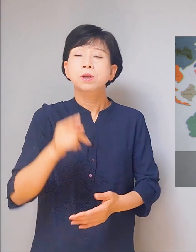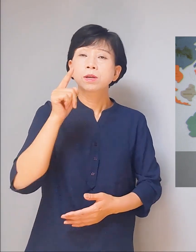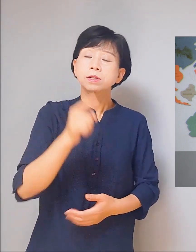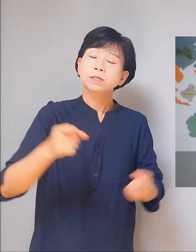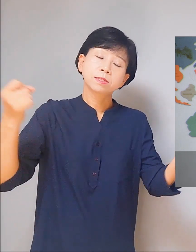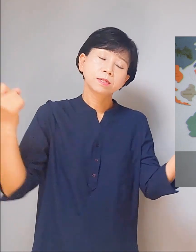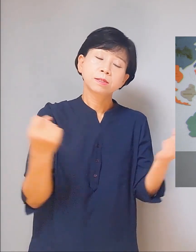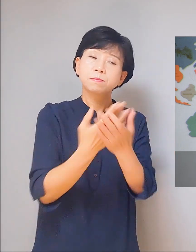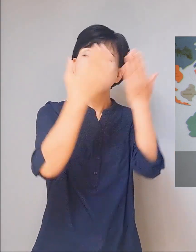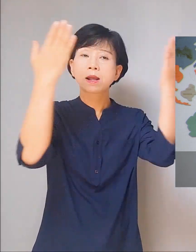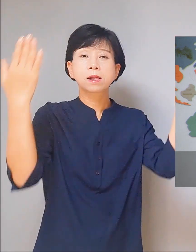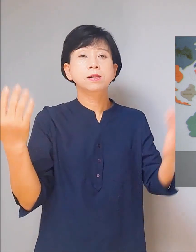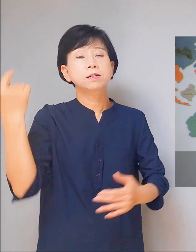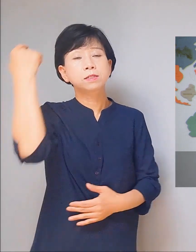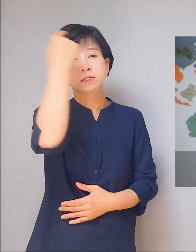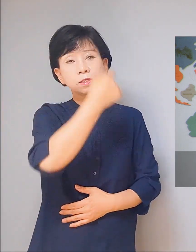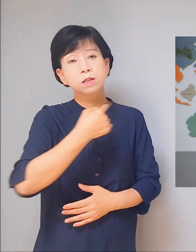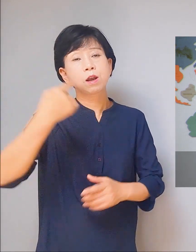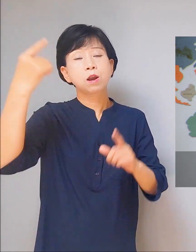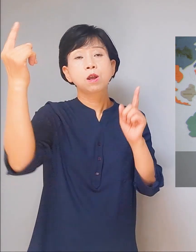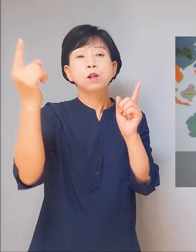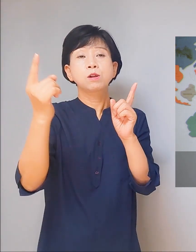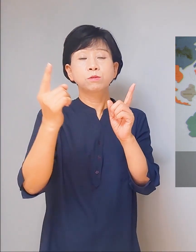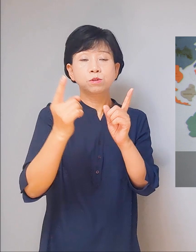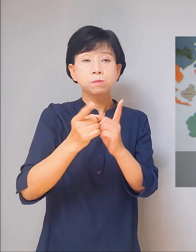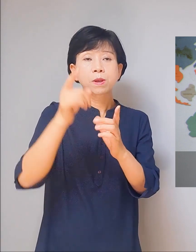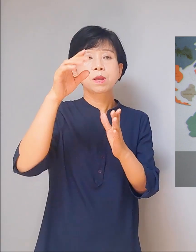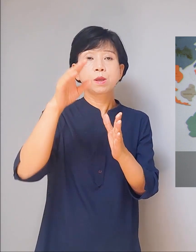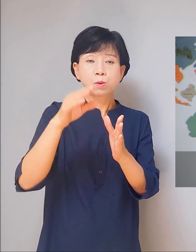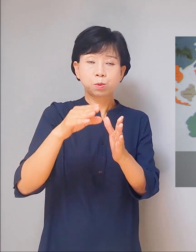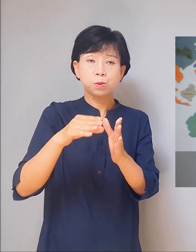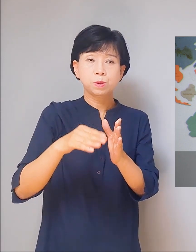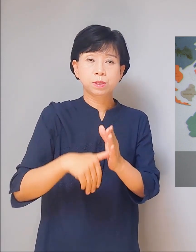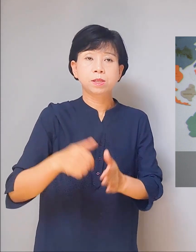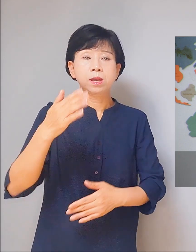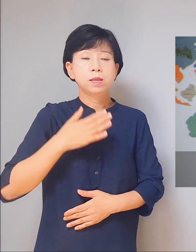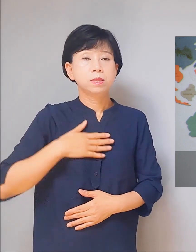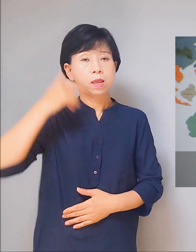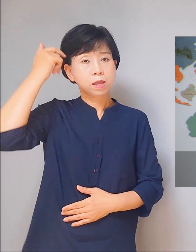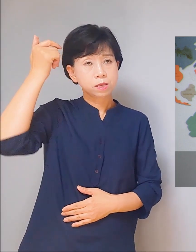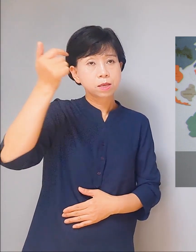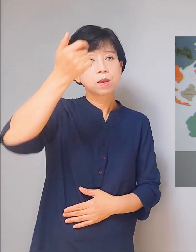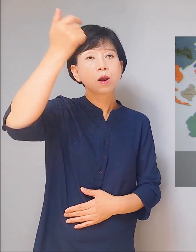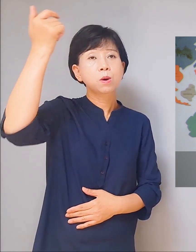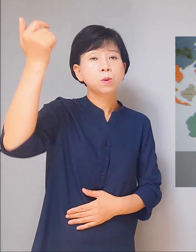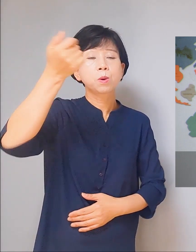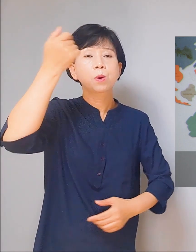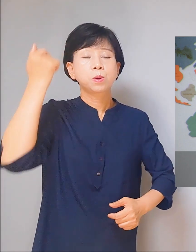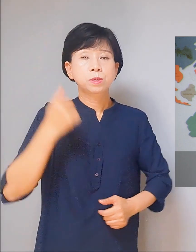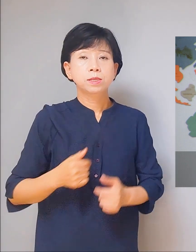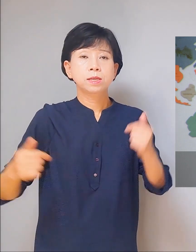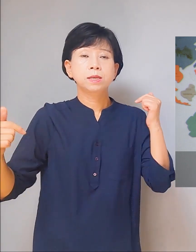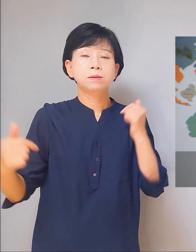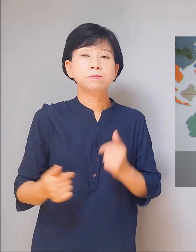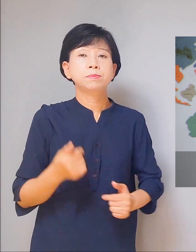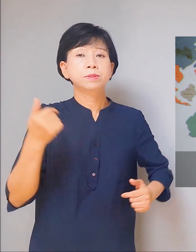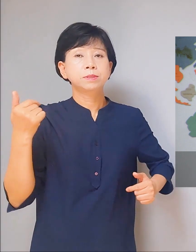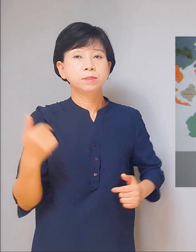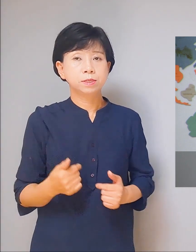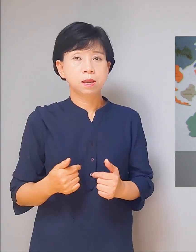주시옵소서. 그 밝은 얼굴 배울 때 나의 영혼